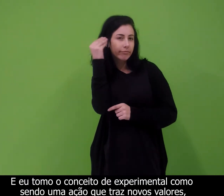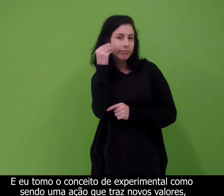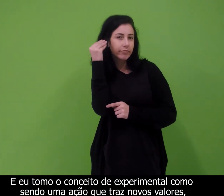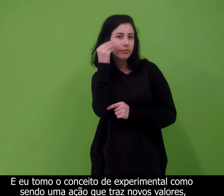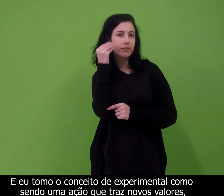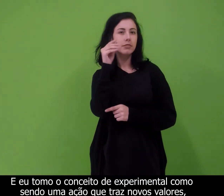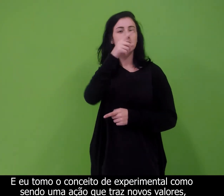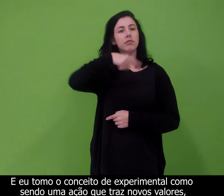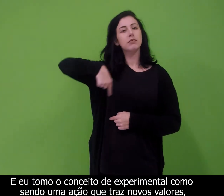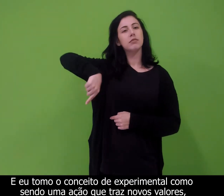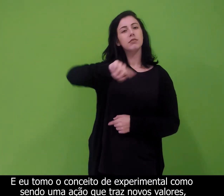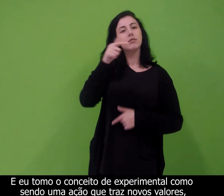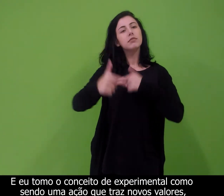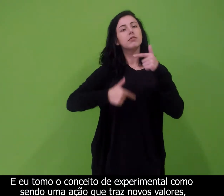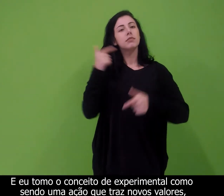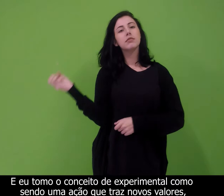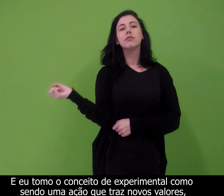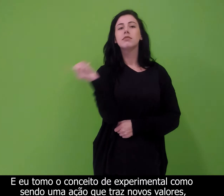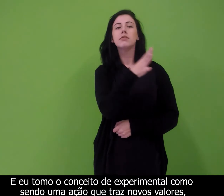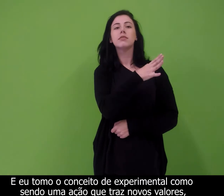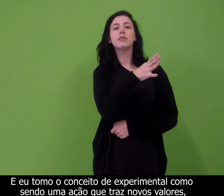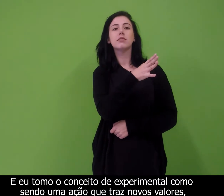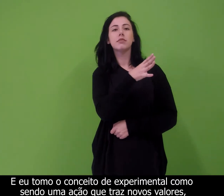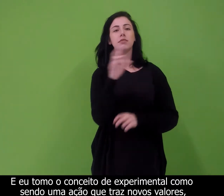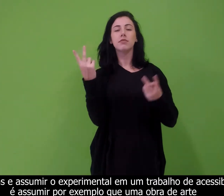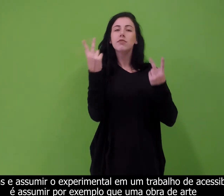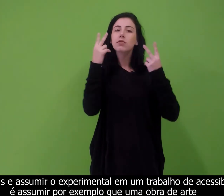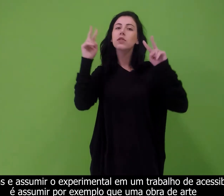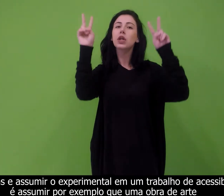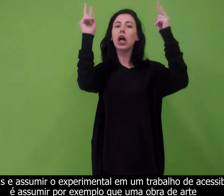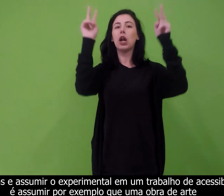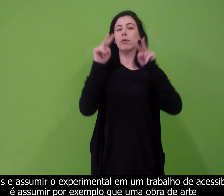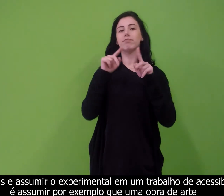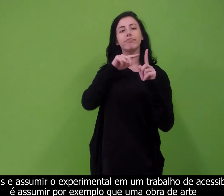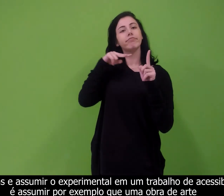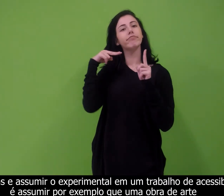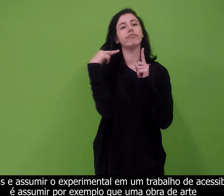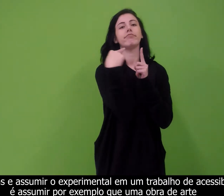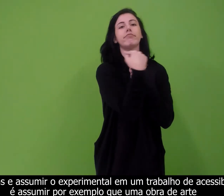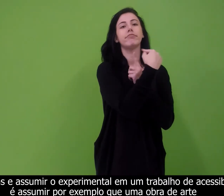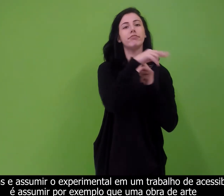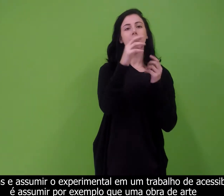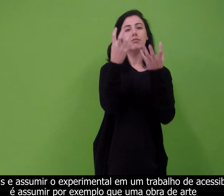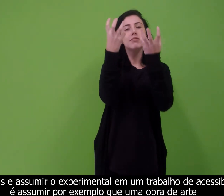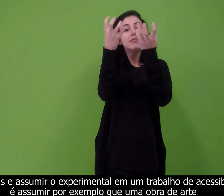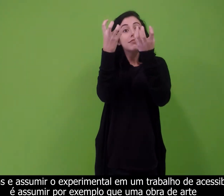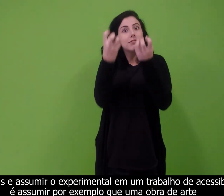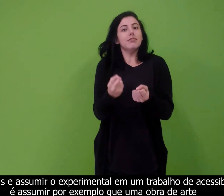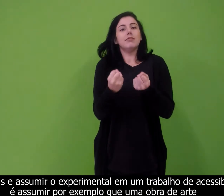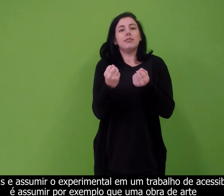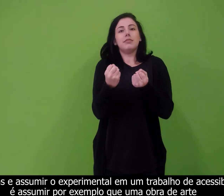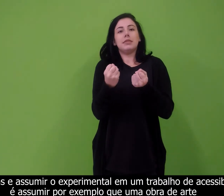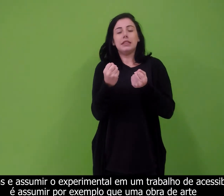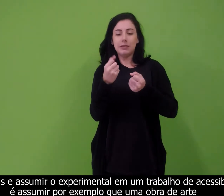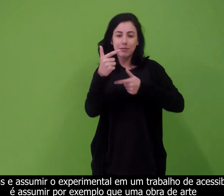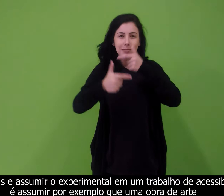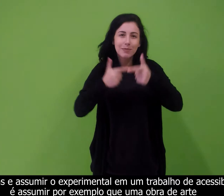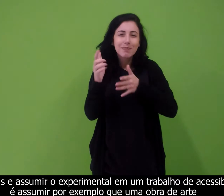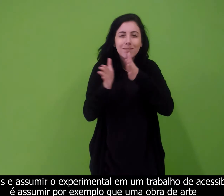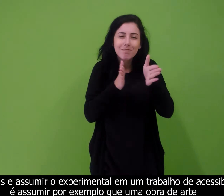sendo uma ação que traz novos valores, novas leituras, e assumir o experimental num trabalho de